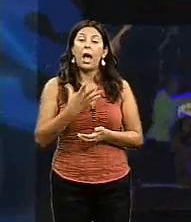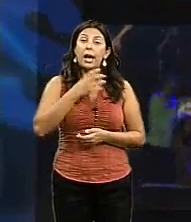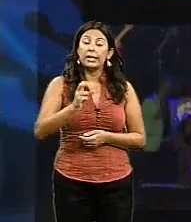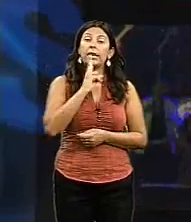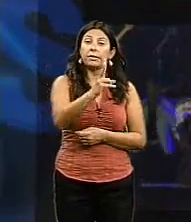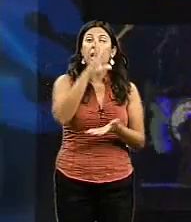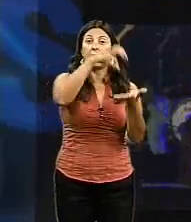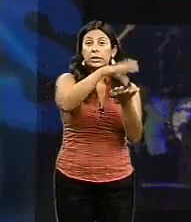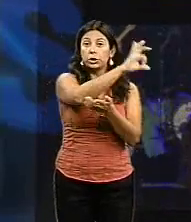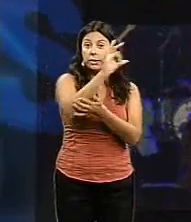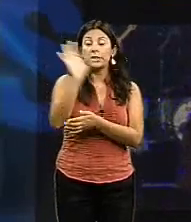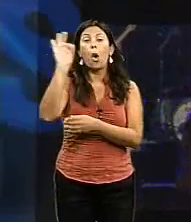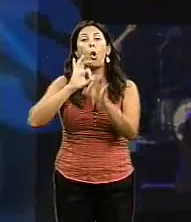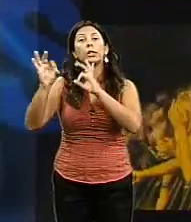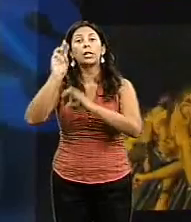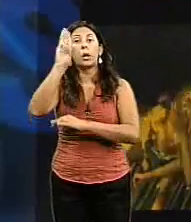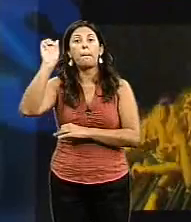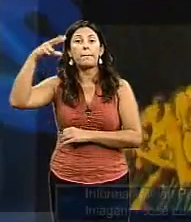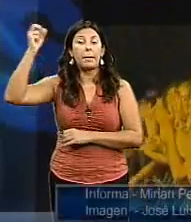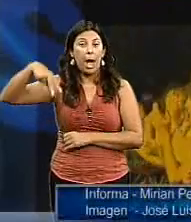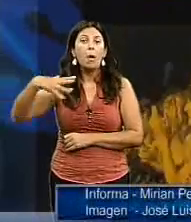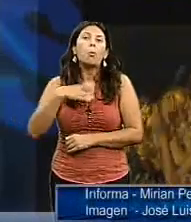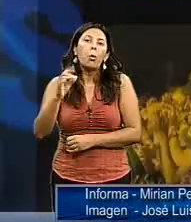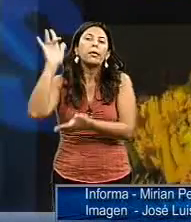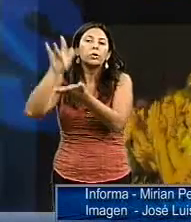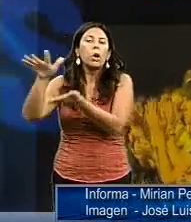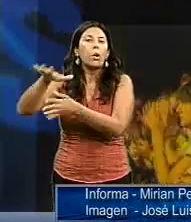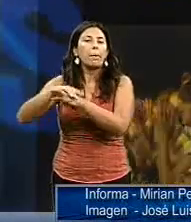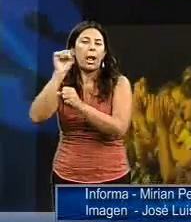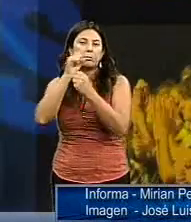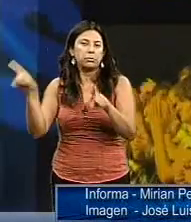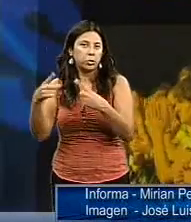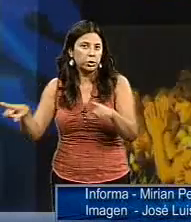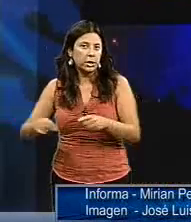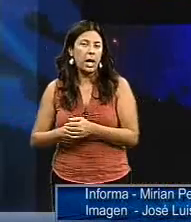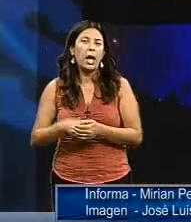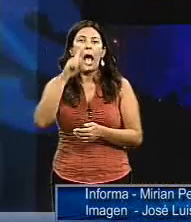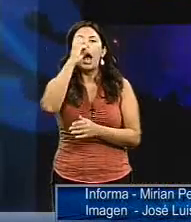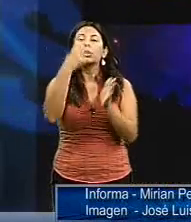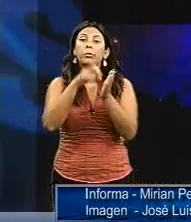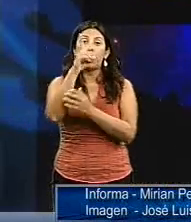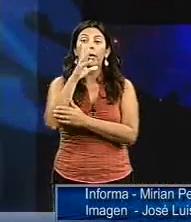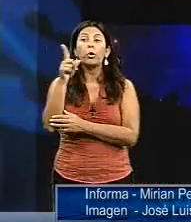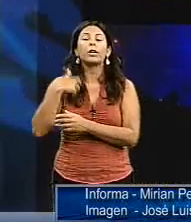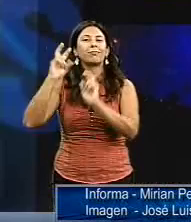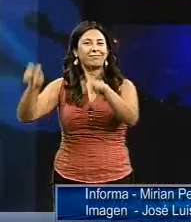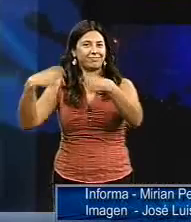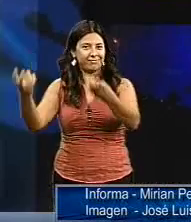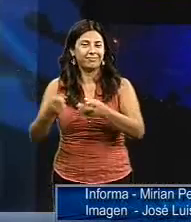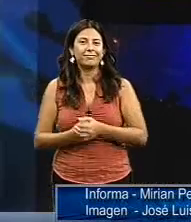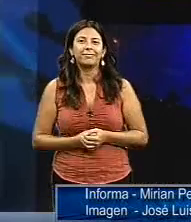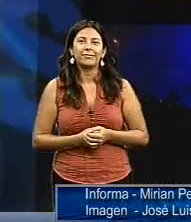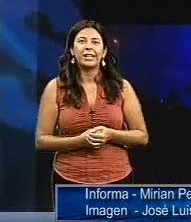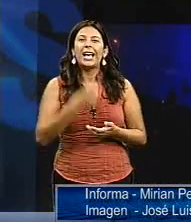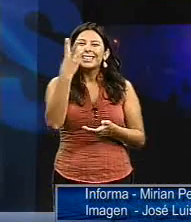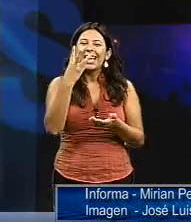de San Sebastián y el Teatro Pemán podrían ser los escenarios de los festivales, toda vez que en 2012 ya estarán remozados. Triple Cádiz